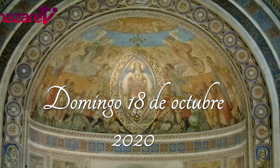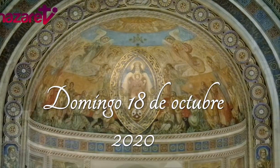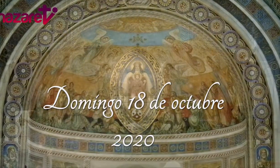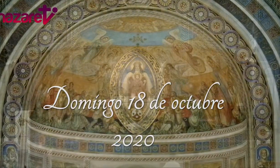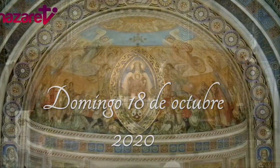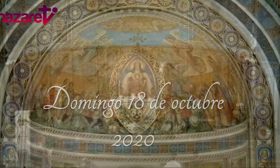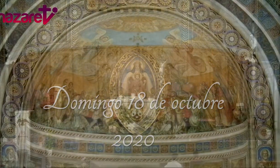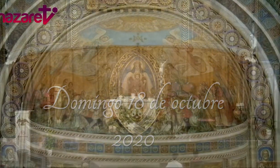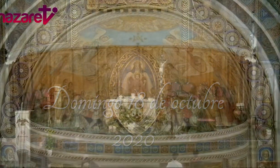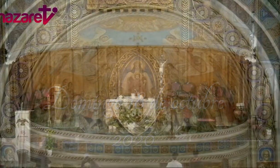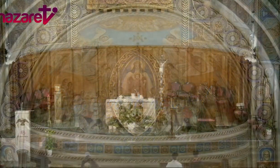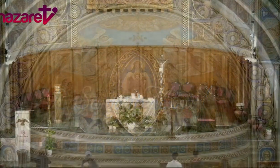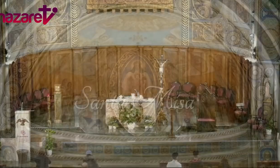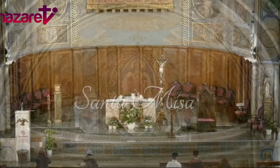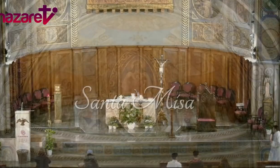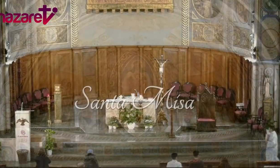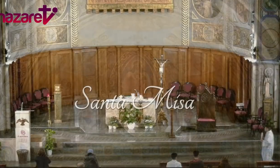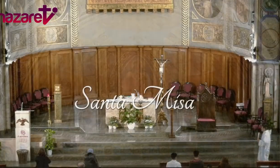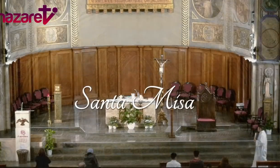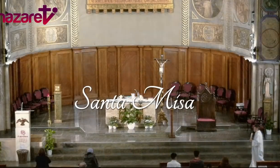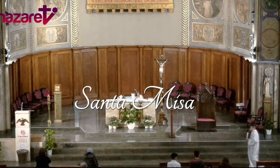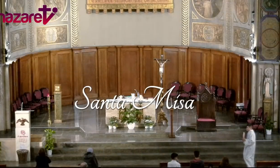Nada nos separará.